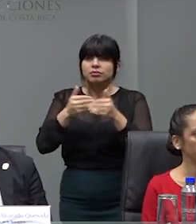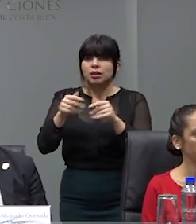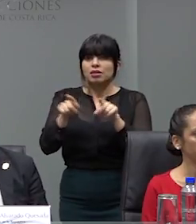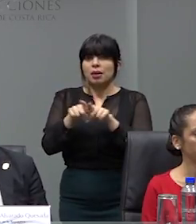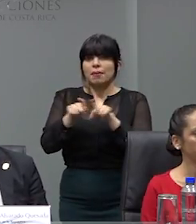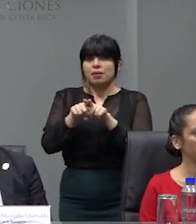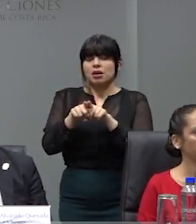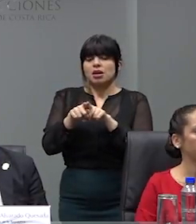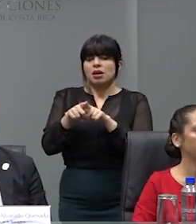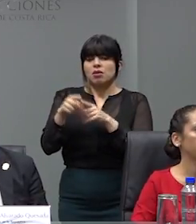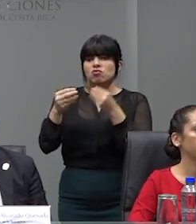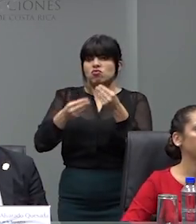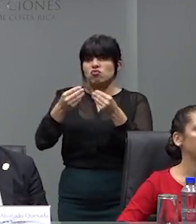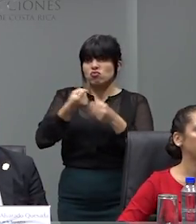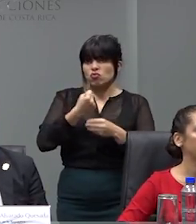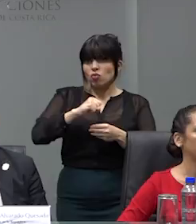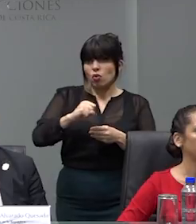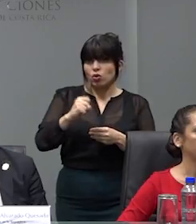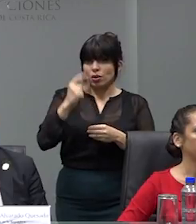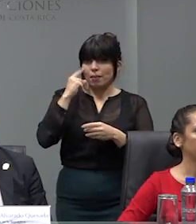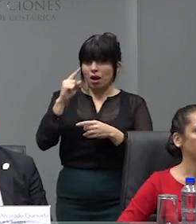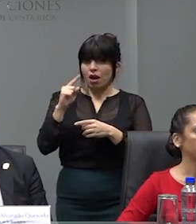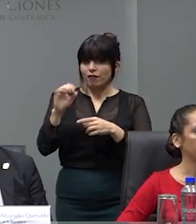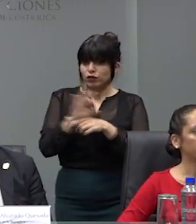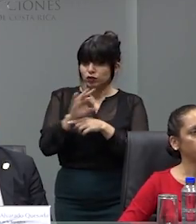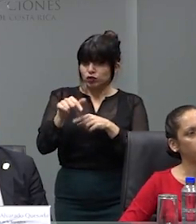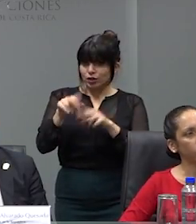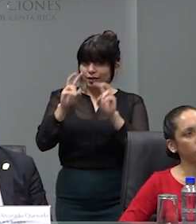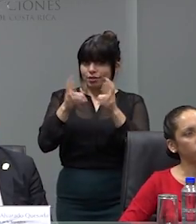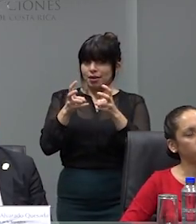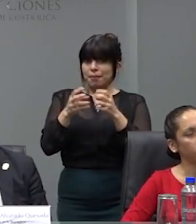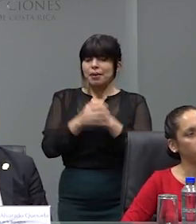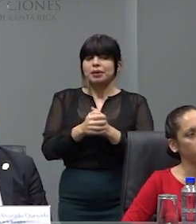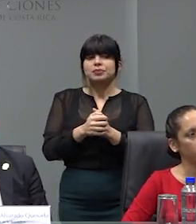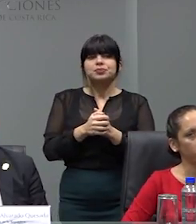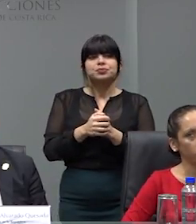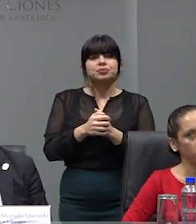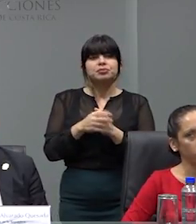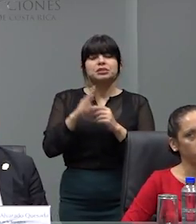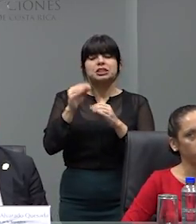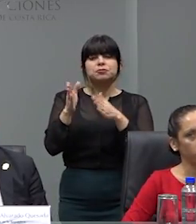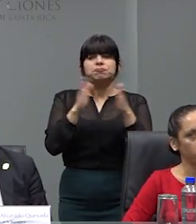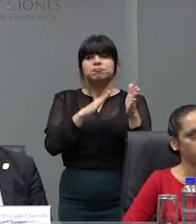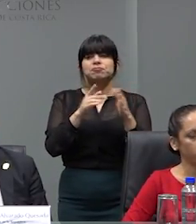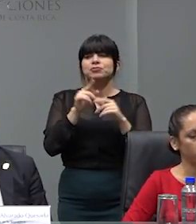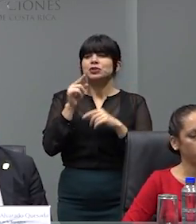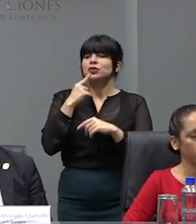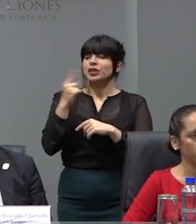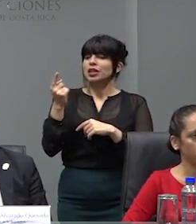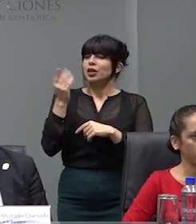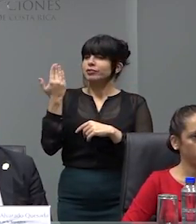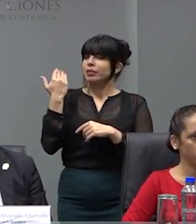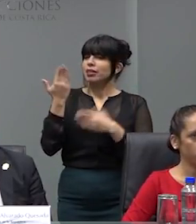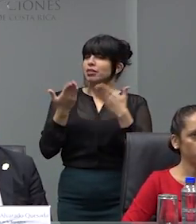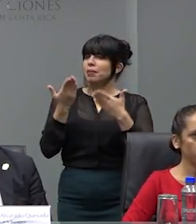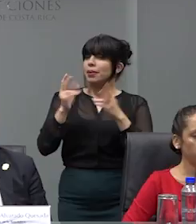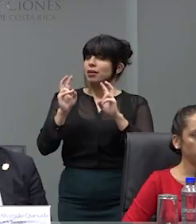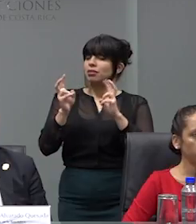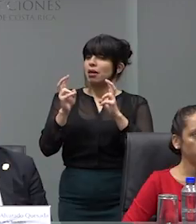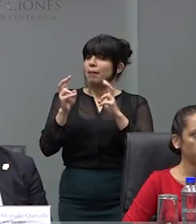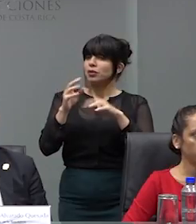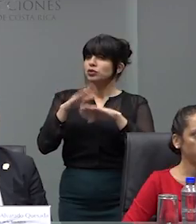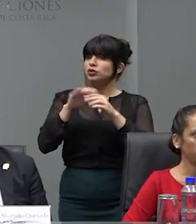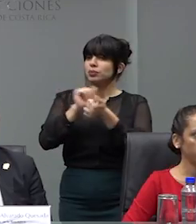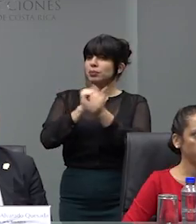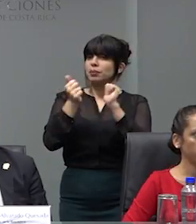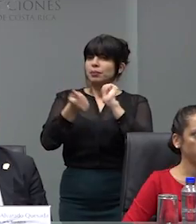poder atacar y poner a funcionar este tema? Y luego lo que mencionaba, tal vez el tema de los